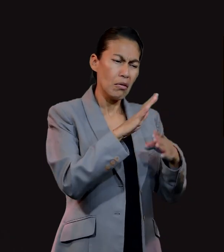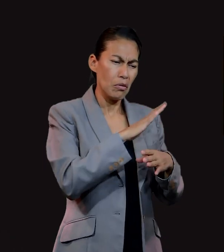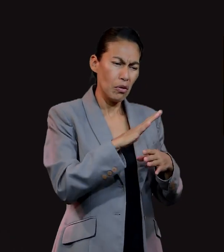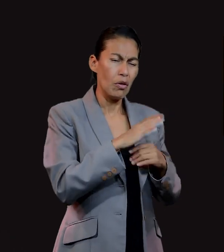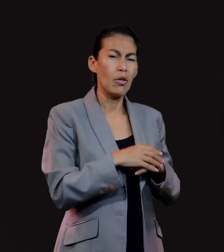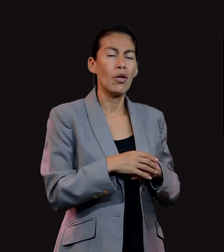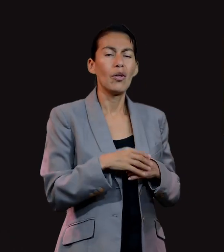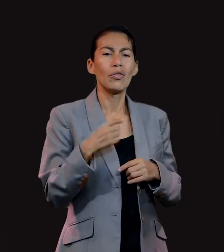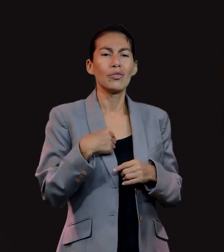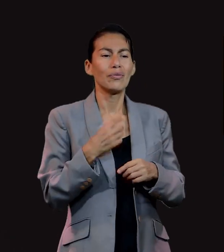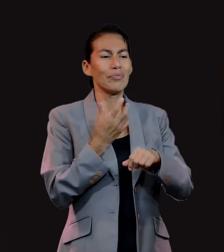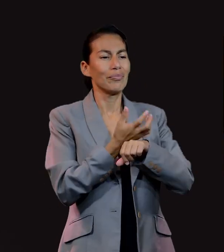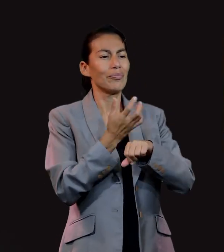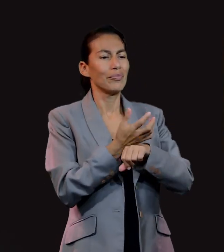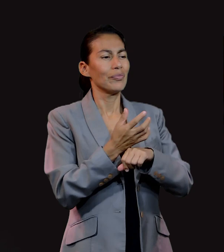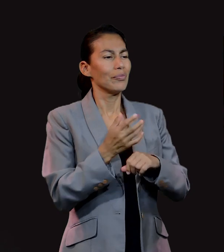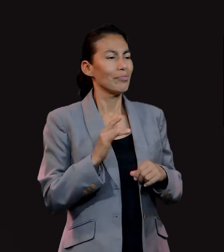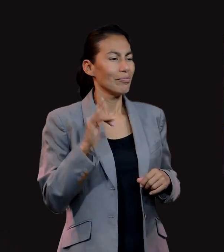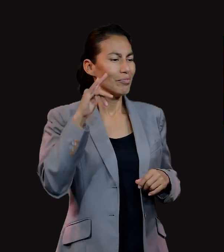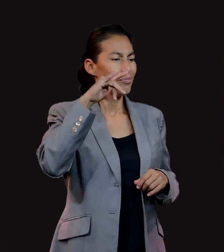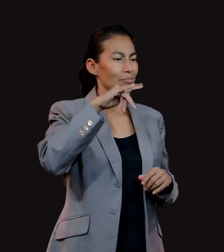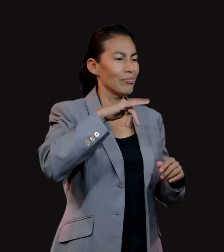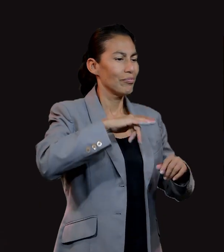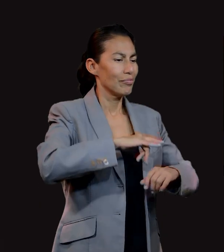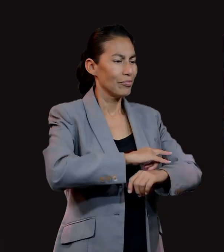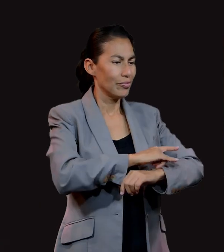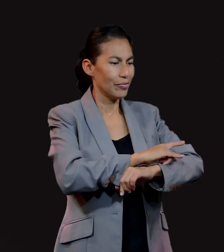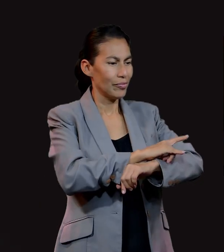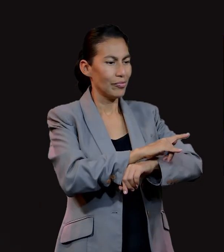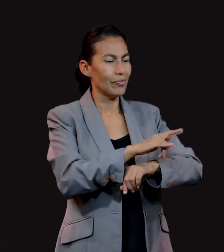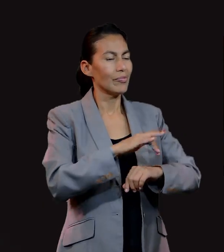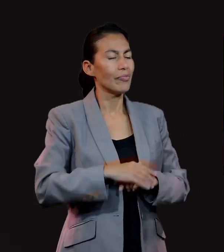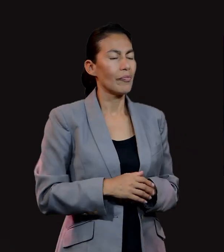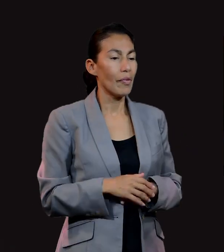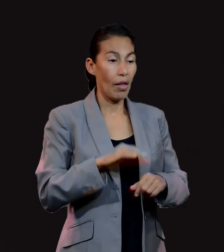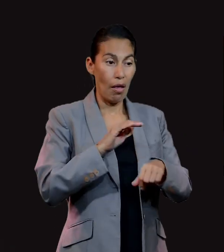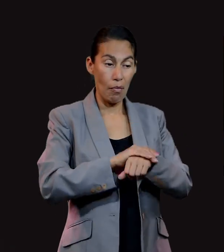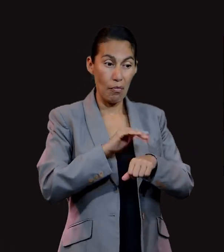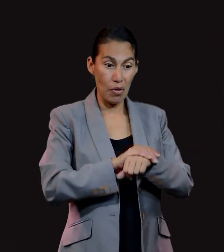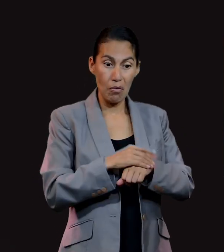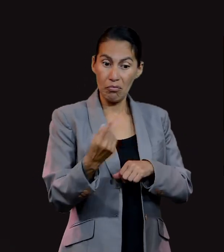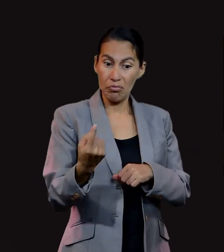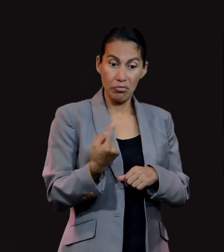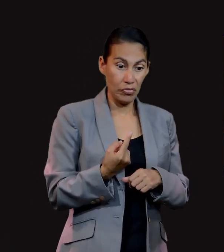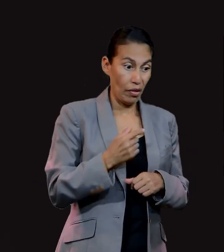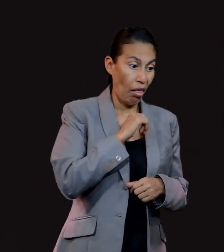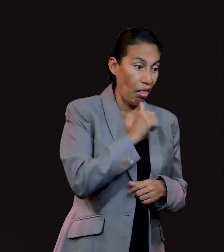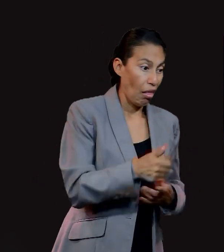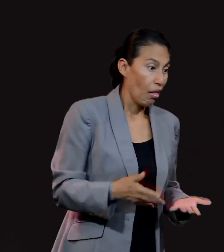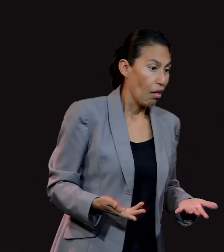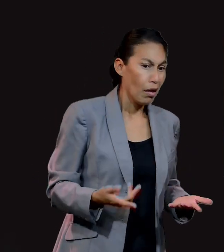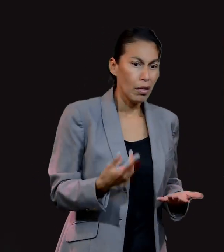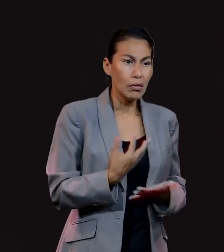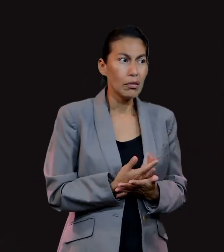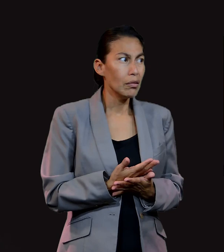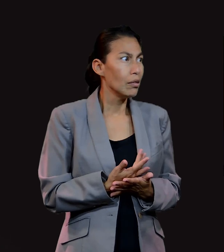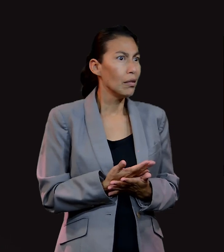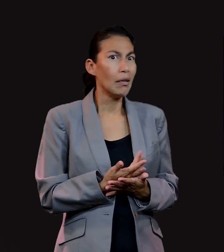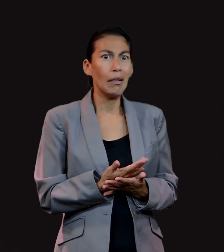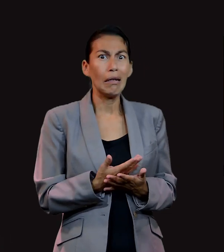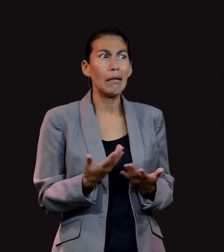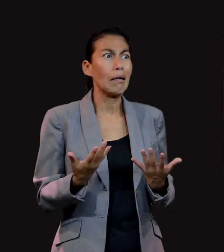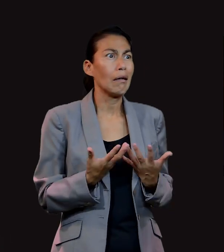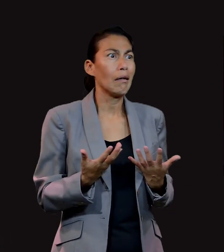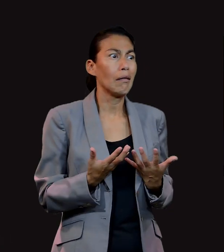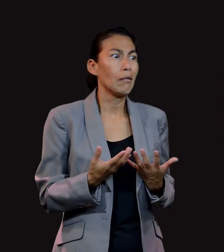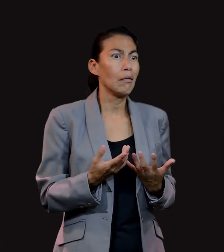y cuál fue la sorpresa llego a Estados Unidos y mi amigo no llega al aeropuerto y entonces yo le pido al señor señor